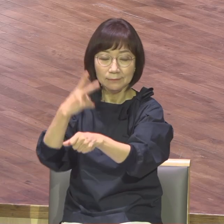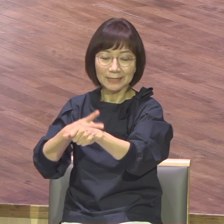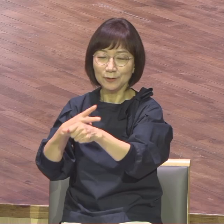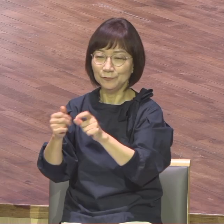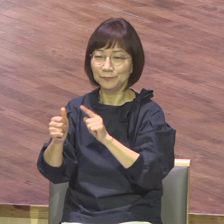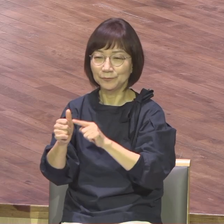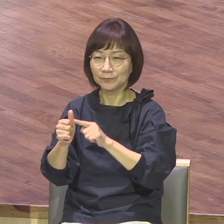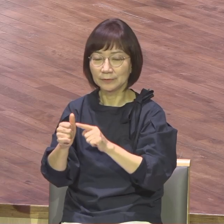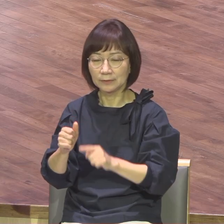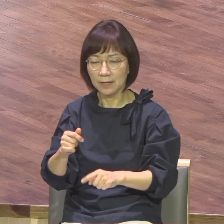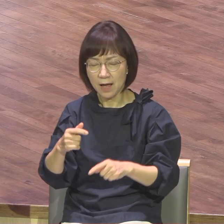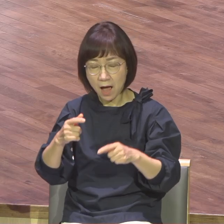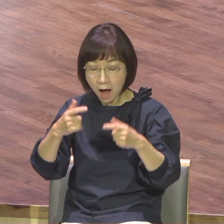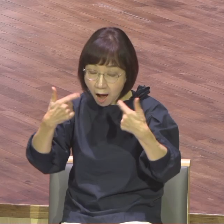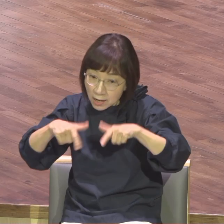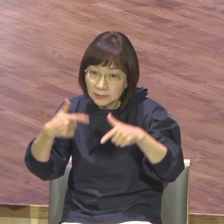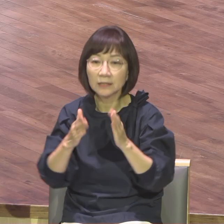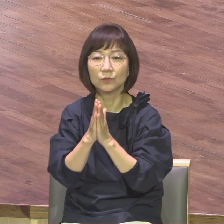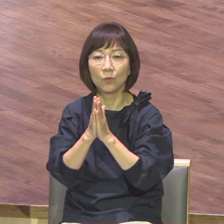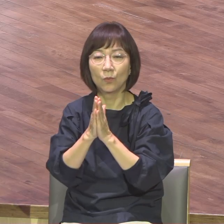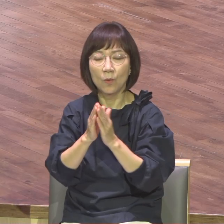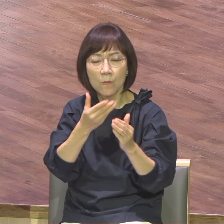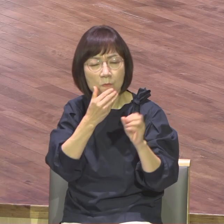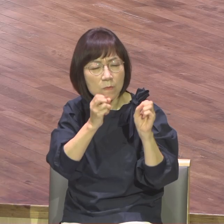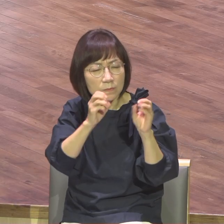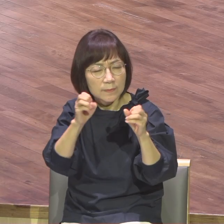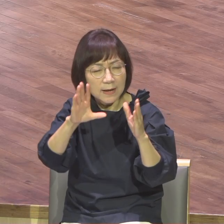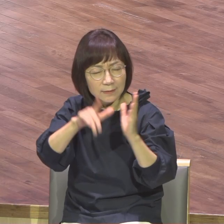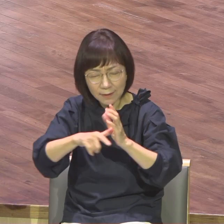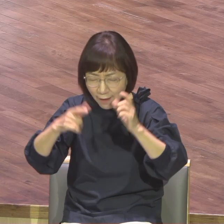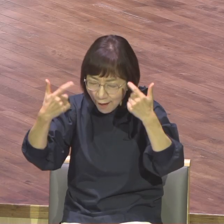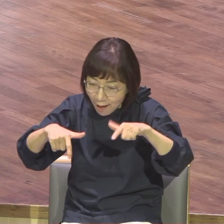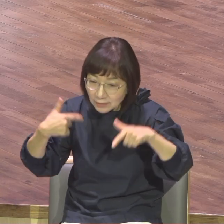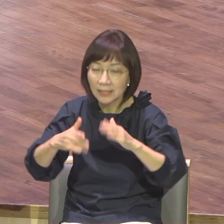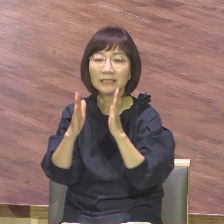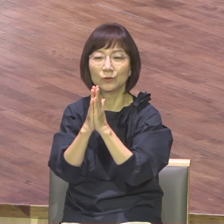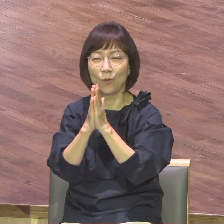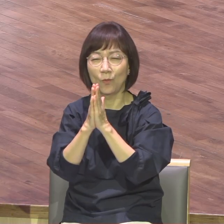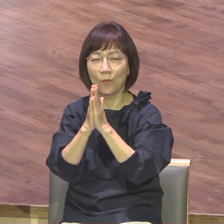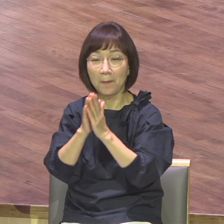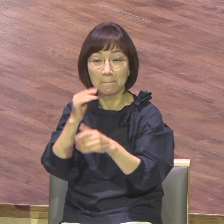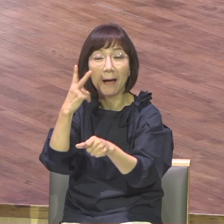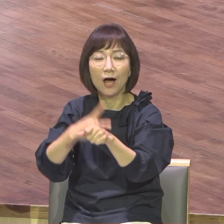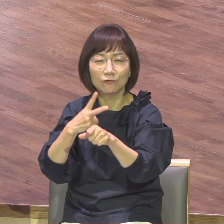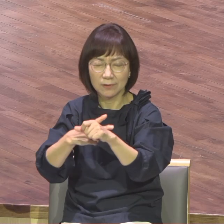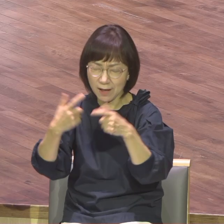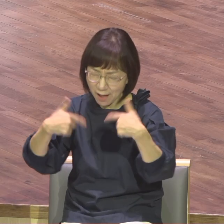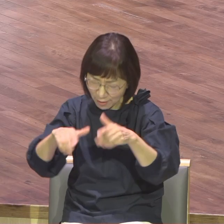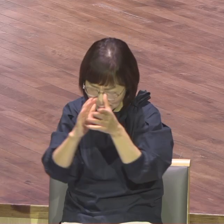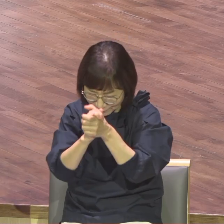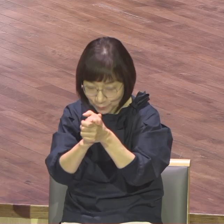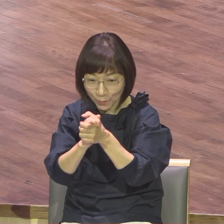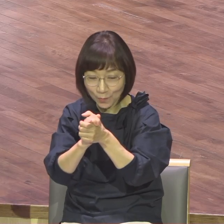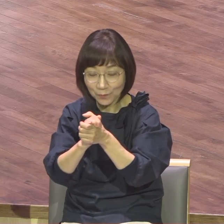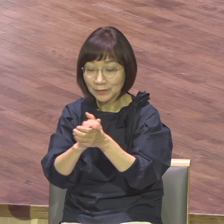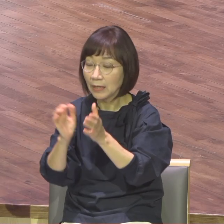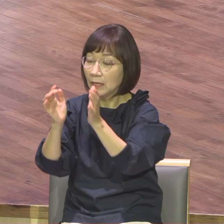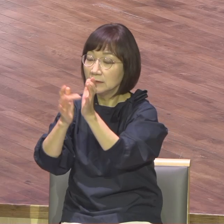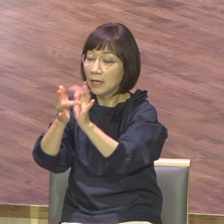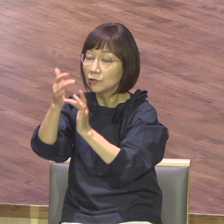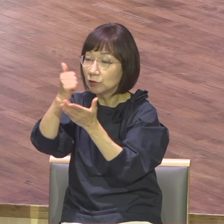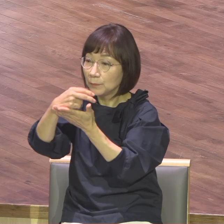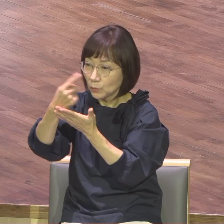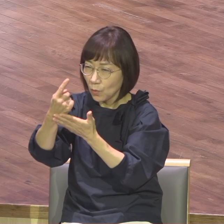늘 이 사람은 기도했습니다. 사역을 하면서 늘 바울이 기도했다면 예수님도